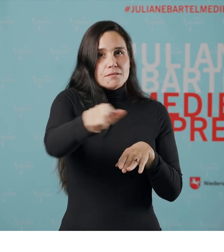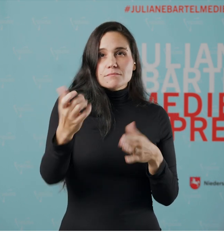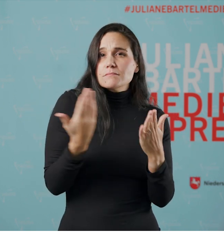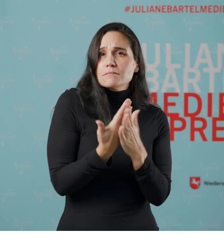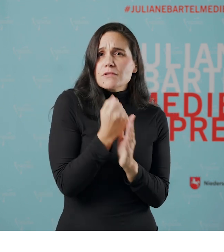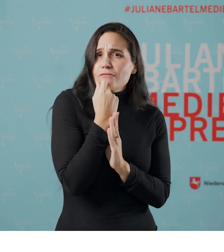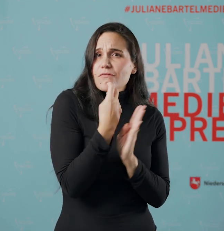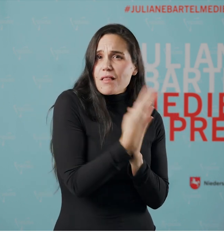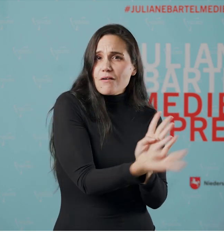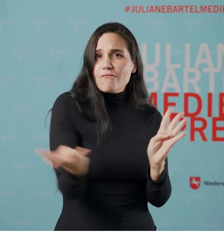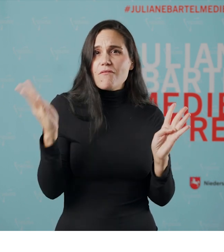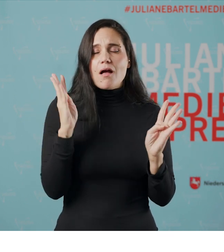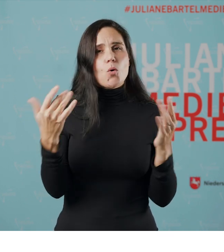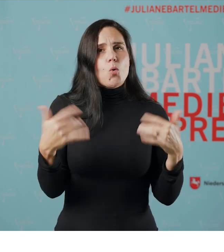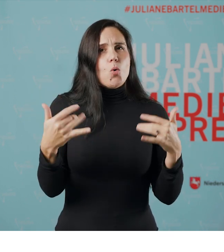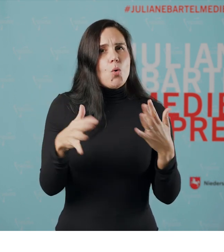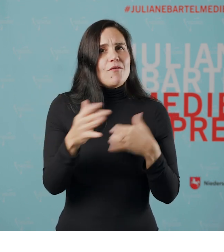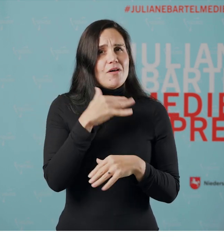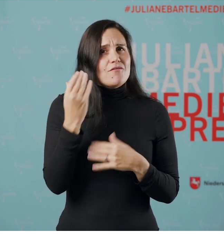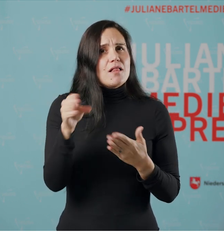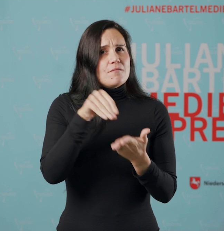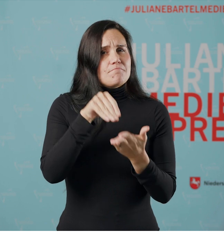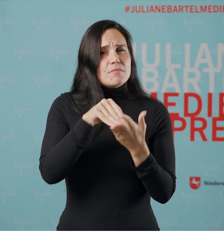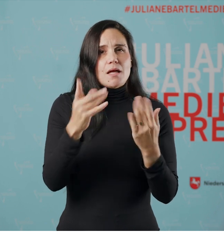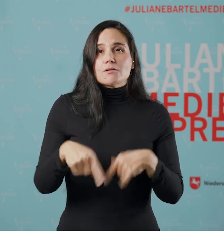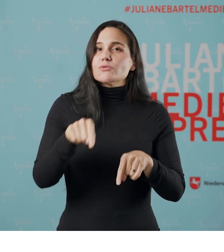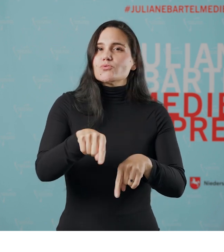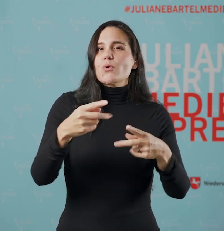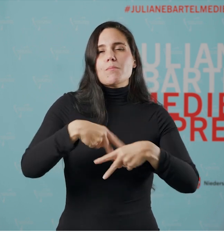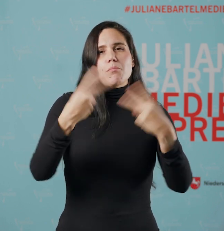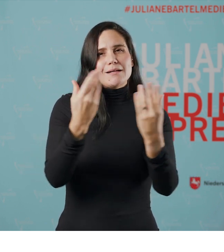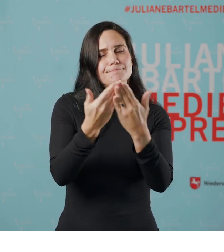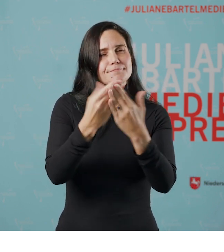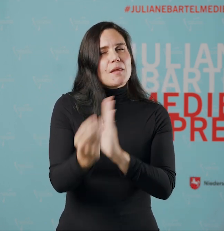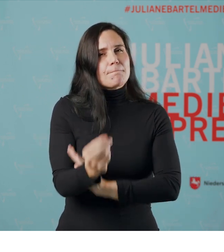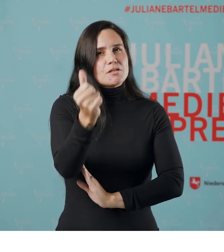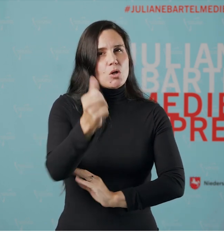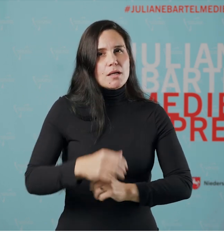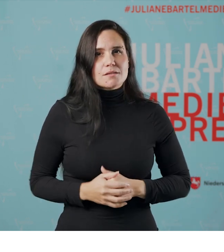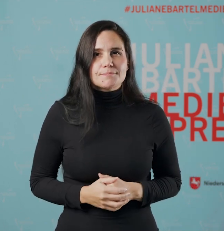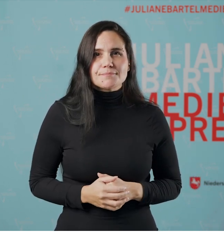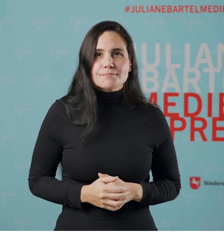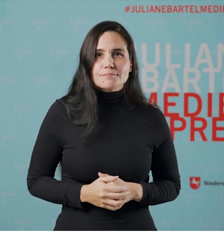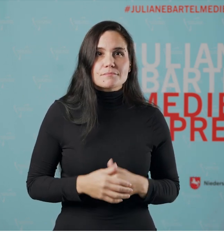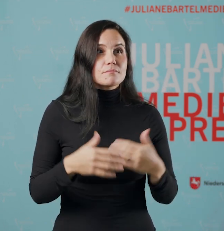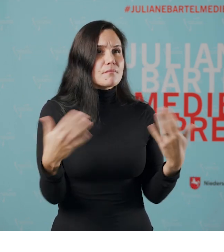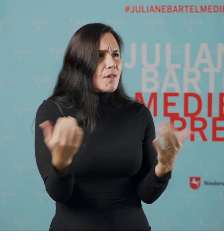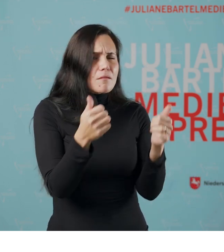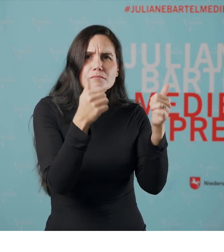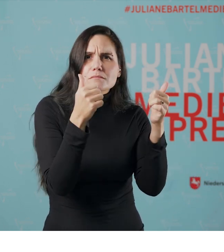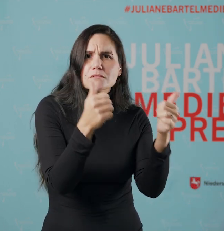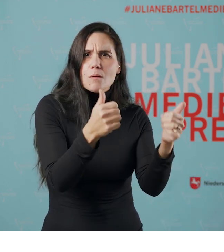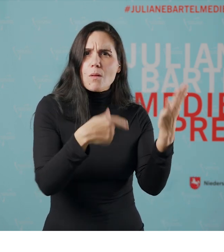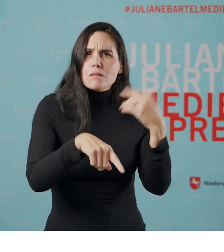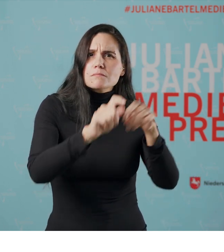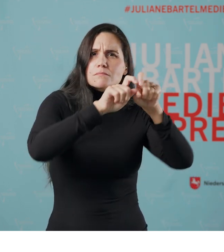Also die Vielfalt hat auch dieses Jahr wieder bestochen und macht diesen Juliane Bartel Medienpreis einfach so besonders. Das ist tatsächlich so